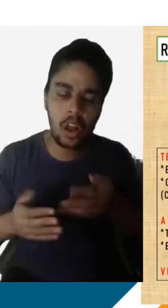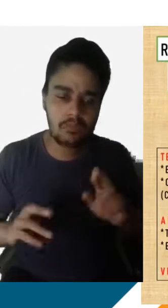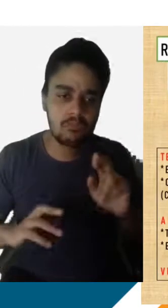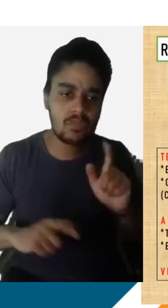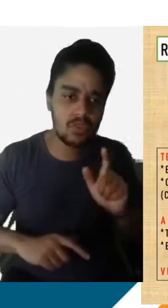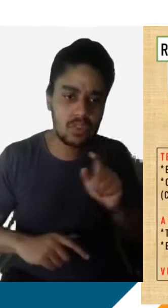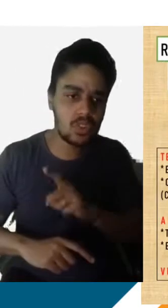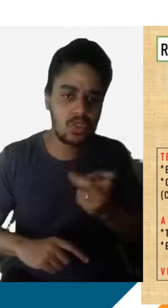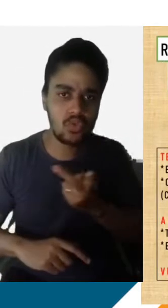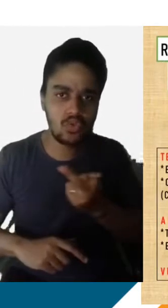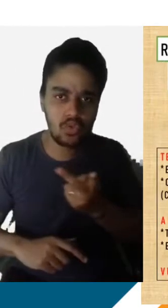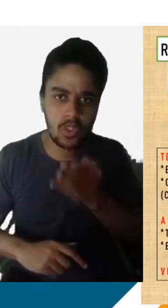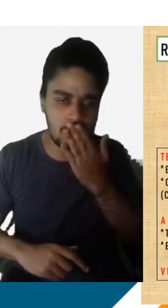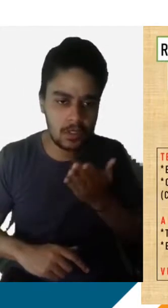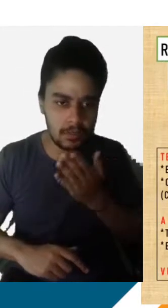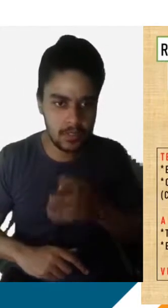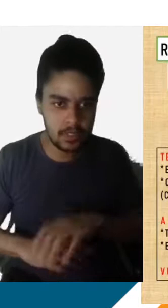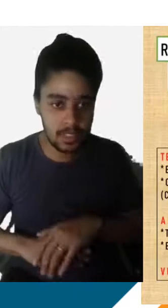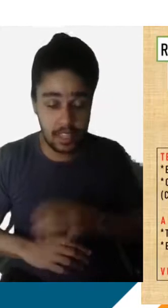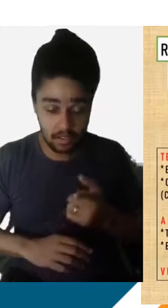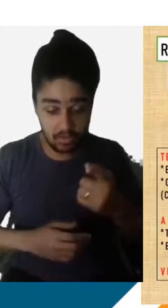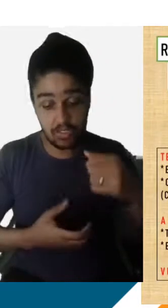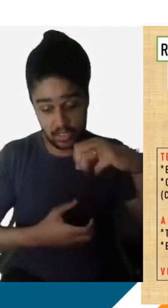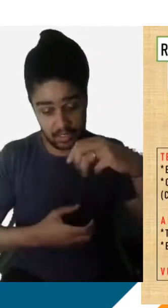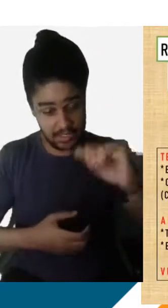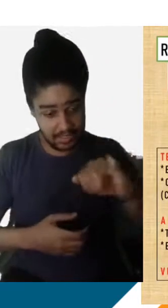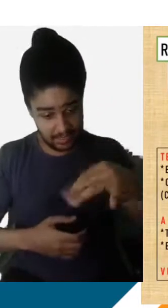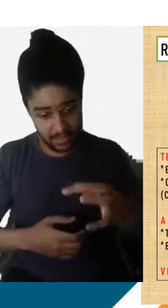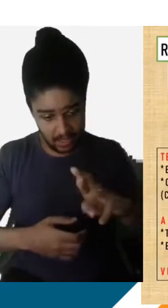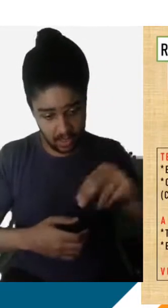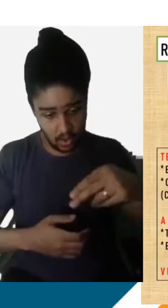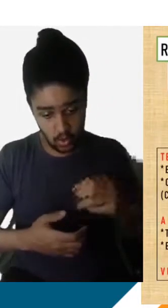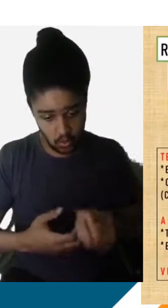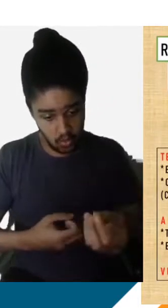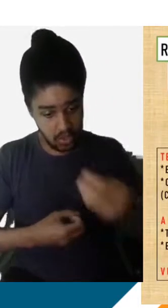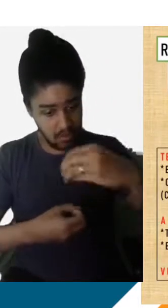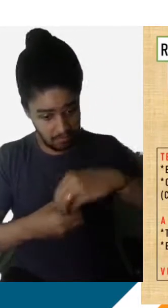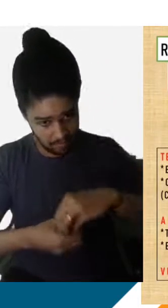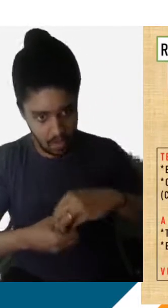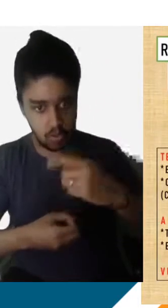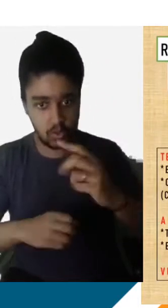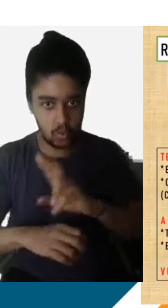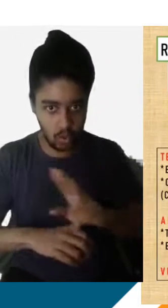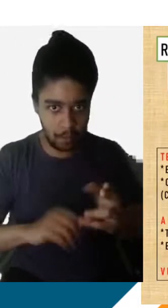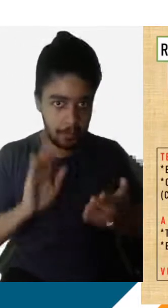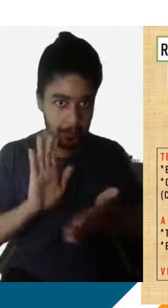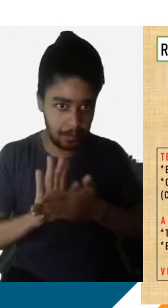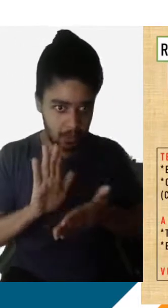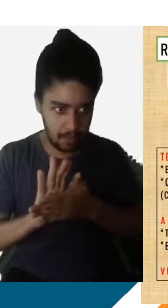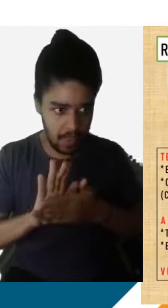estabelecer a diferença desses dois tipos de agentes. Os agentes internos, como o próprio nome sugere,